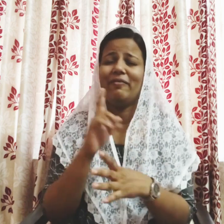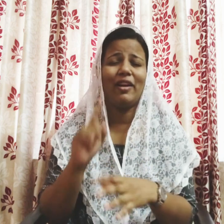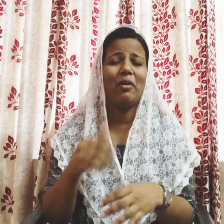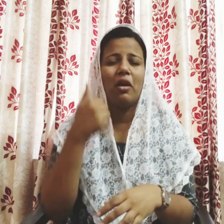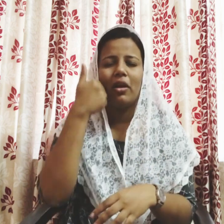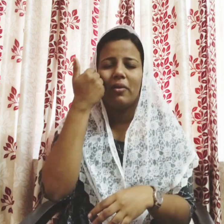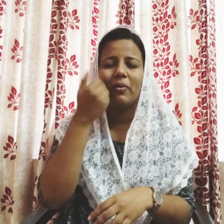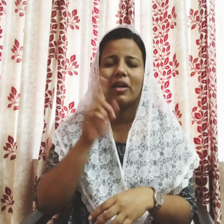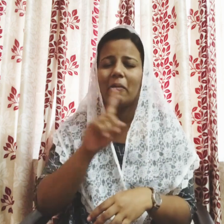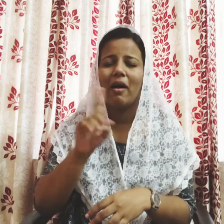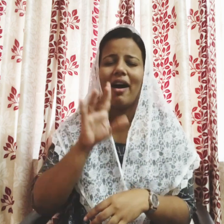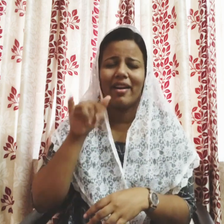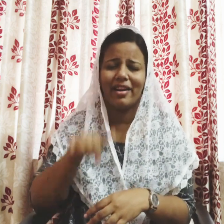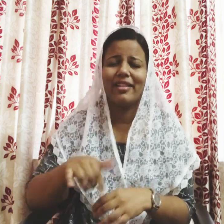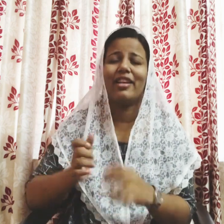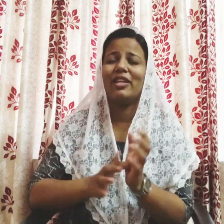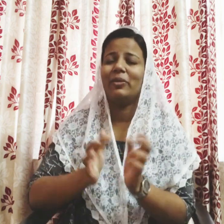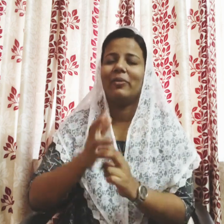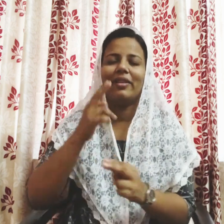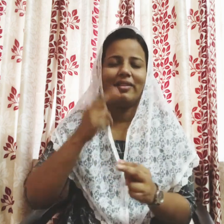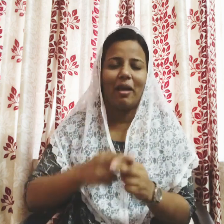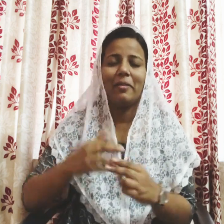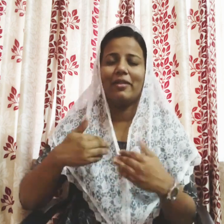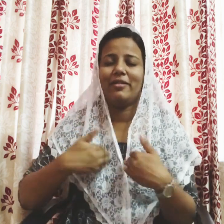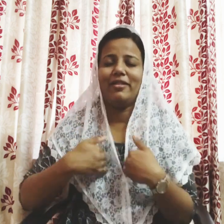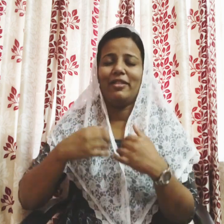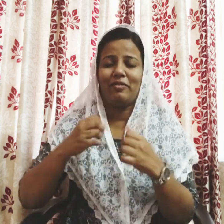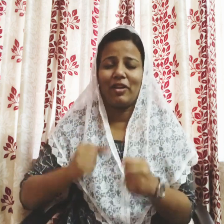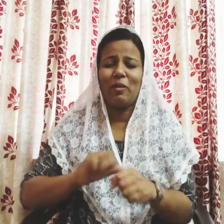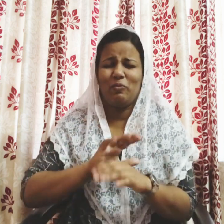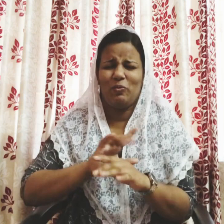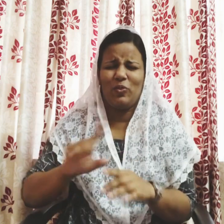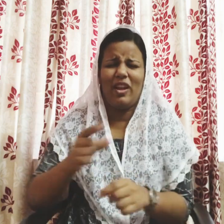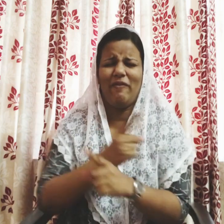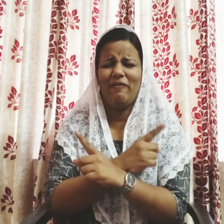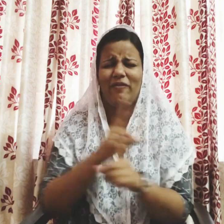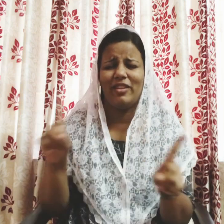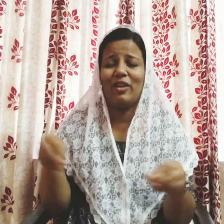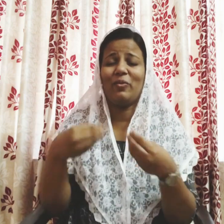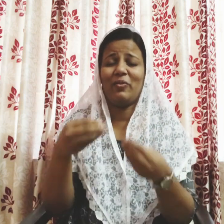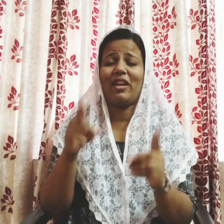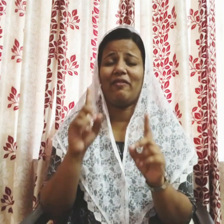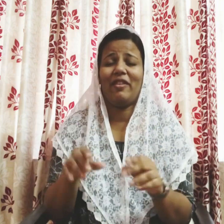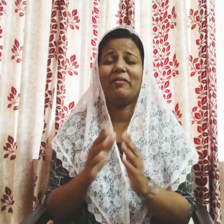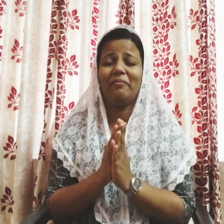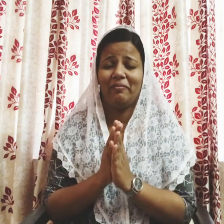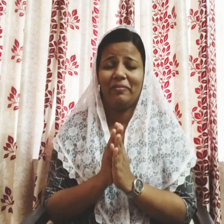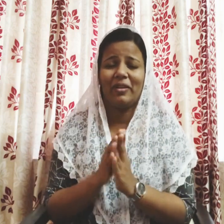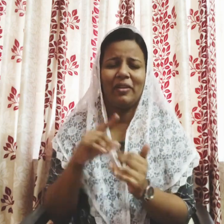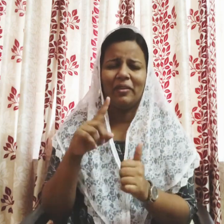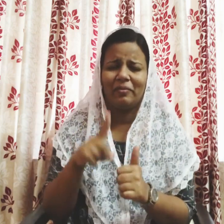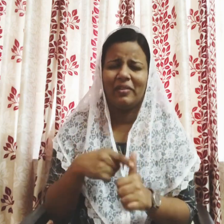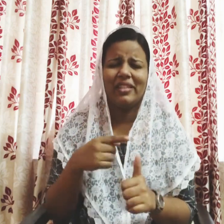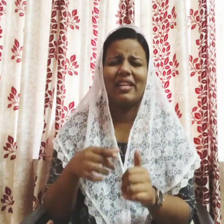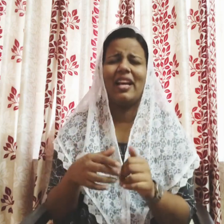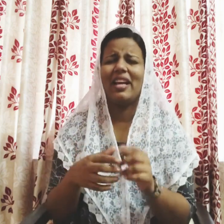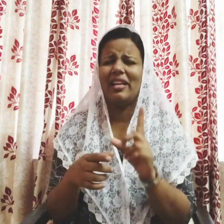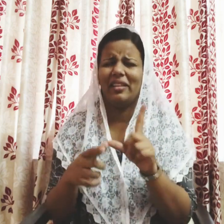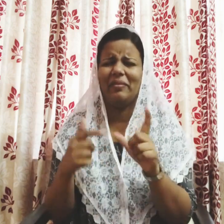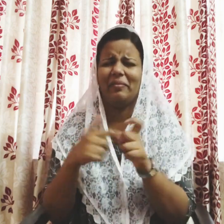സ്തോത്രം. രോഗികളായിരിക്കുന്നു യേശുക്രിസ്തുവിൻ്റെ നാമത്തിൽ സൗഖ്യമാകട്ടെ. പൂർണ്ണ വിടുതൽ കർത്താവ് കൊടുത്തിരിക്കുന്നതിനായിട്ട് സ്തോത്രം. പ്രത്യേകിച്ച് കർത്താവെ കാലിൻ്റെ